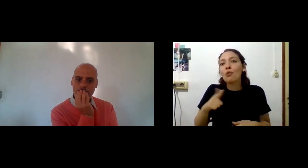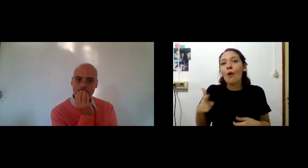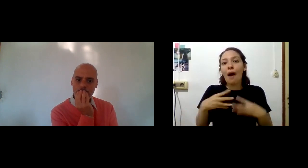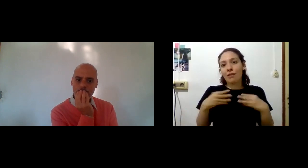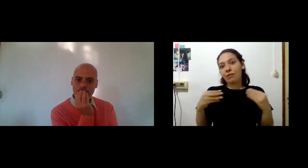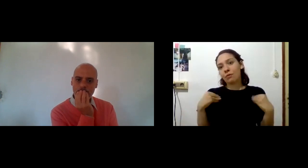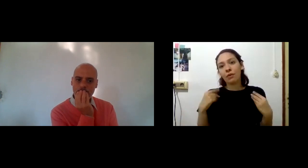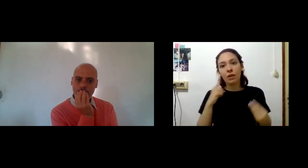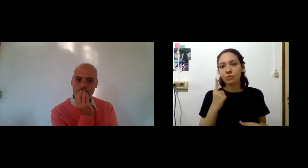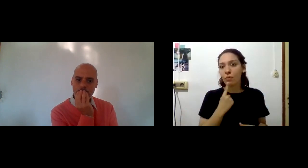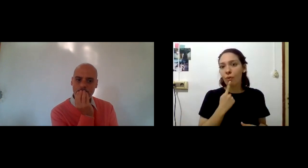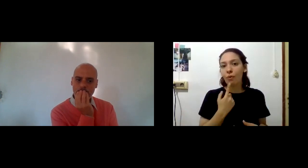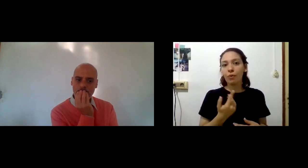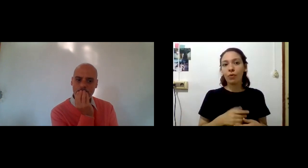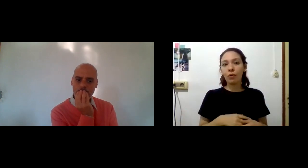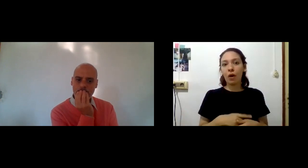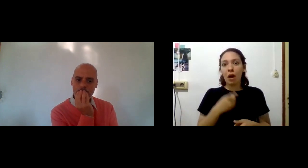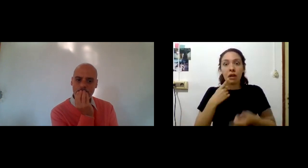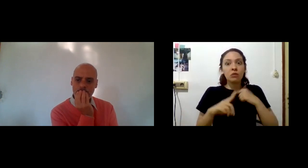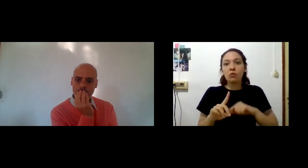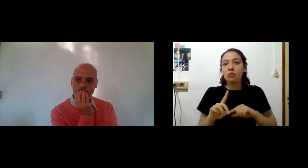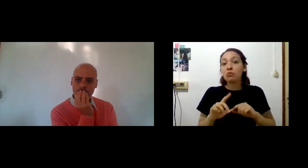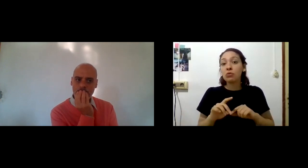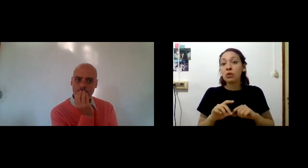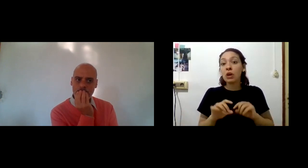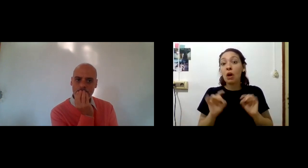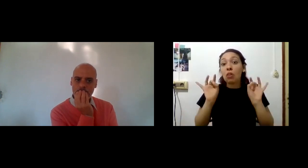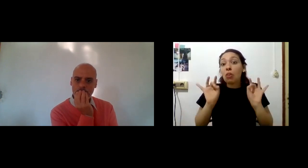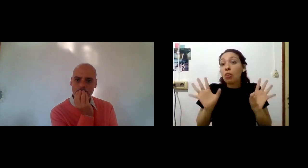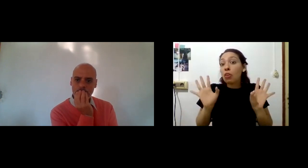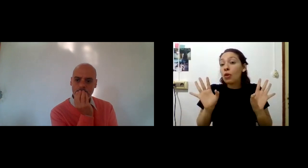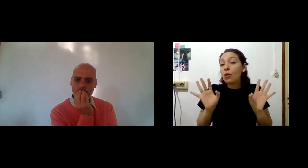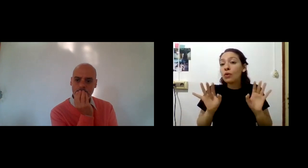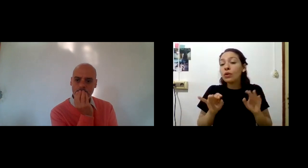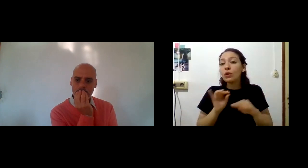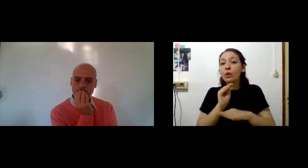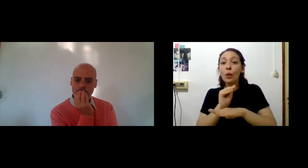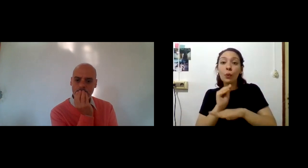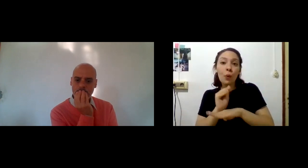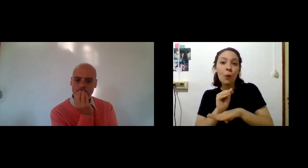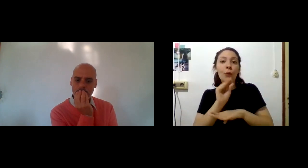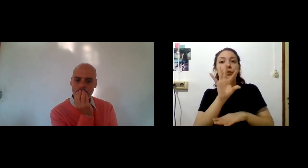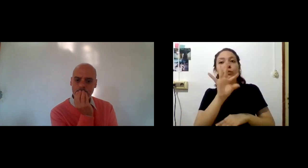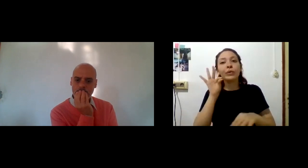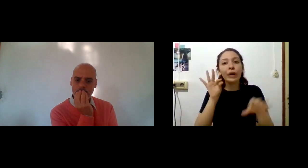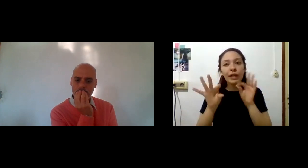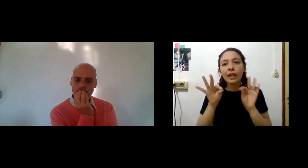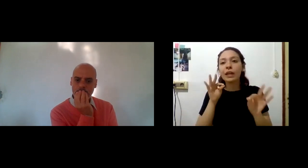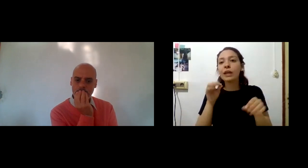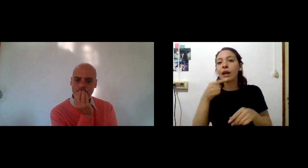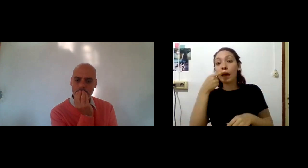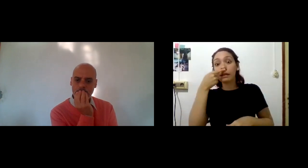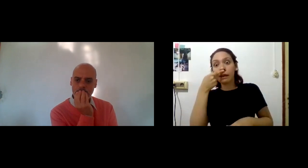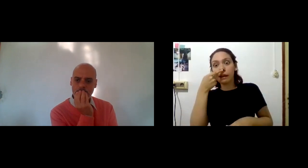entonces no tenemos más que cursos así que hemos ido haciendo porque nos gusta, en forma